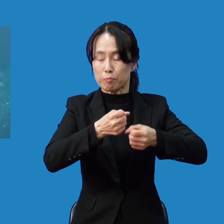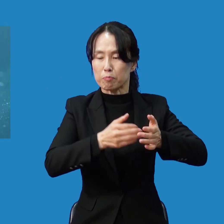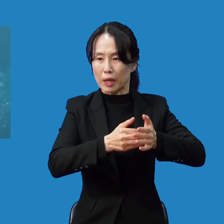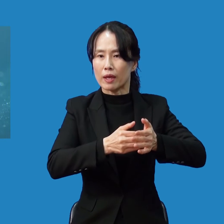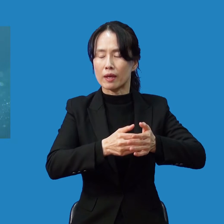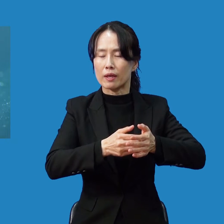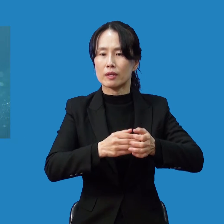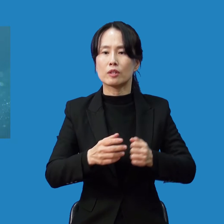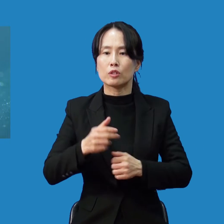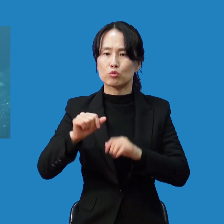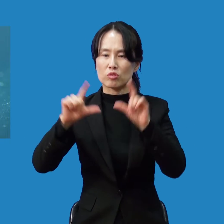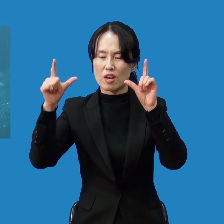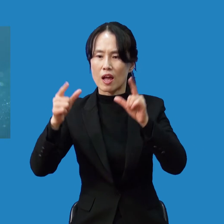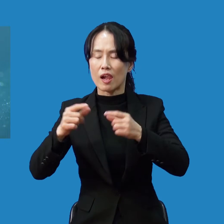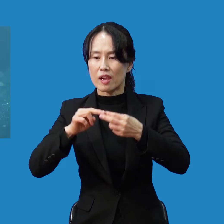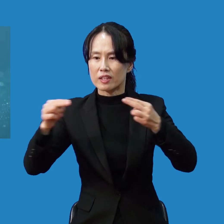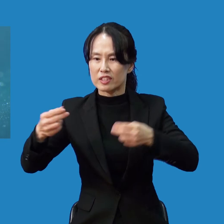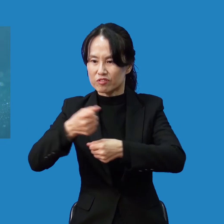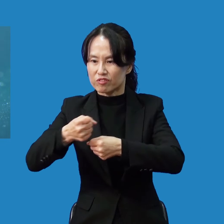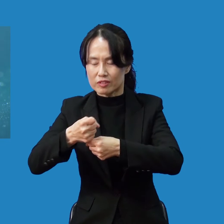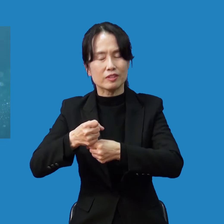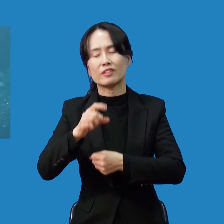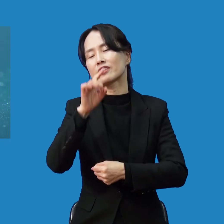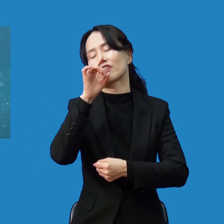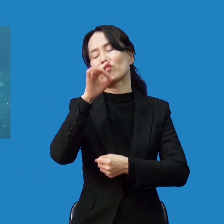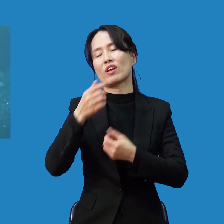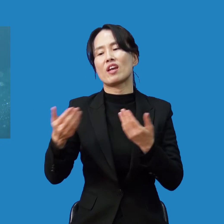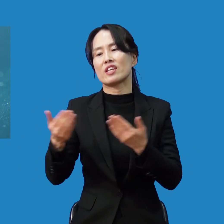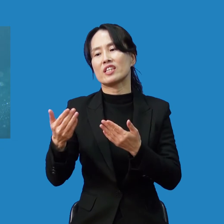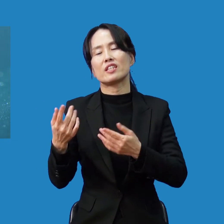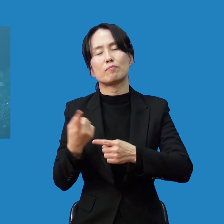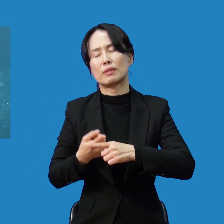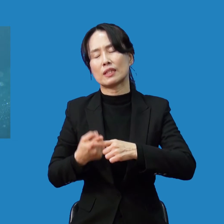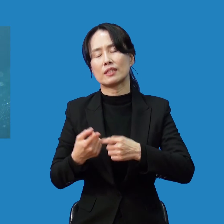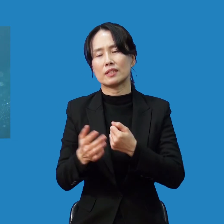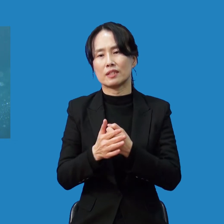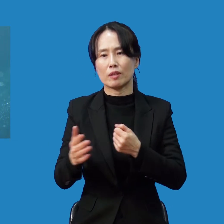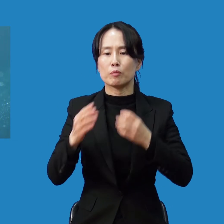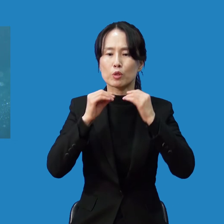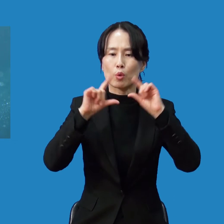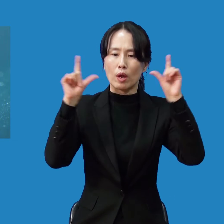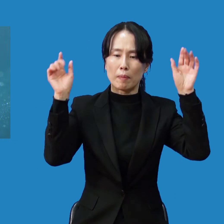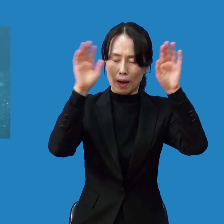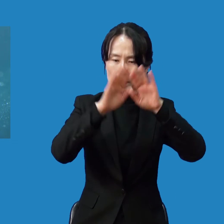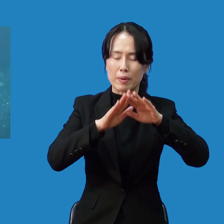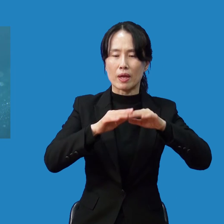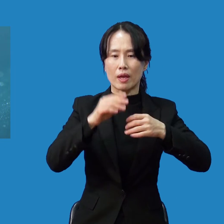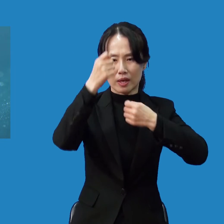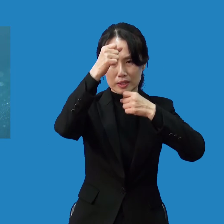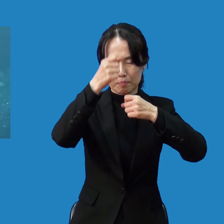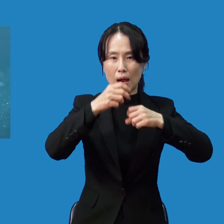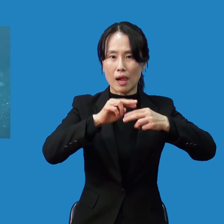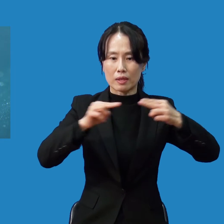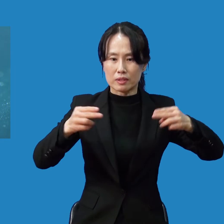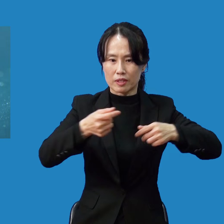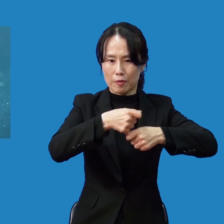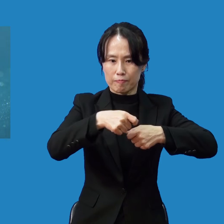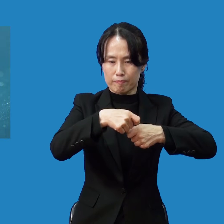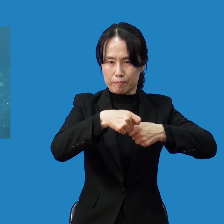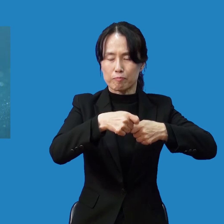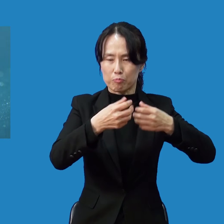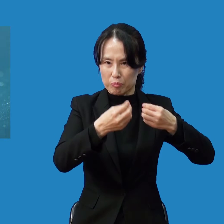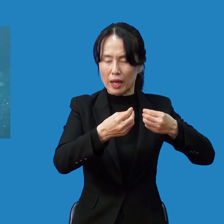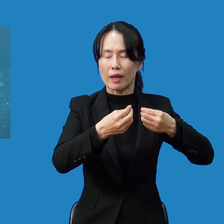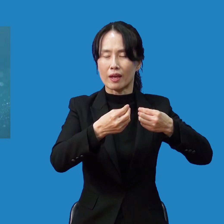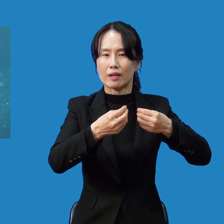것이니까 주일날 일하지 않으려고 토요일 밤에 부츠 끈을 다 메어 놓았습니다. 그 당시는 영국 교인들은 집에 TV를 가지고 있는